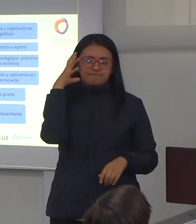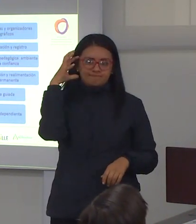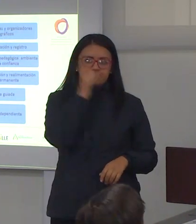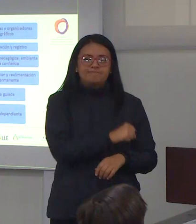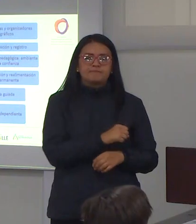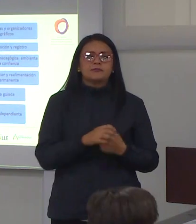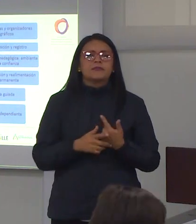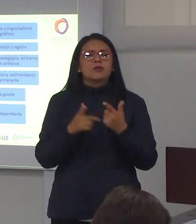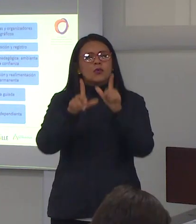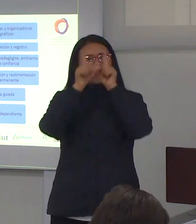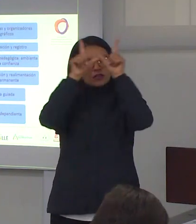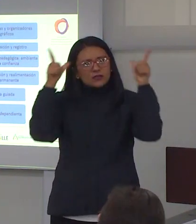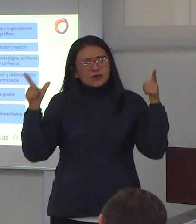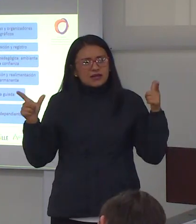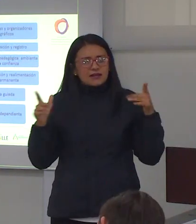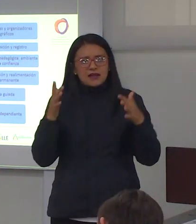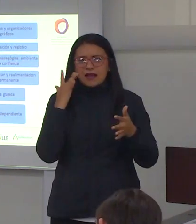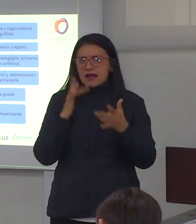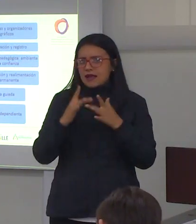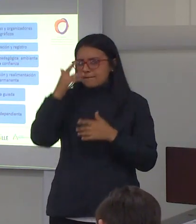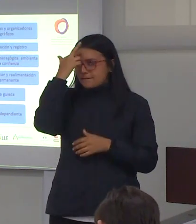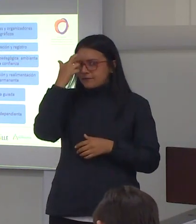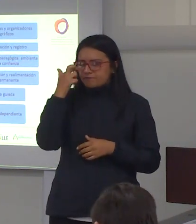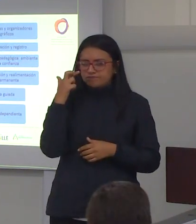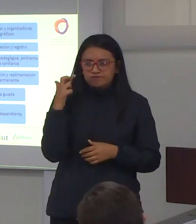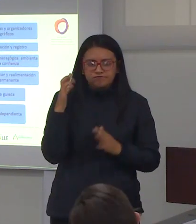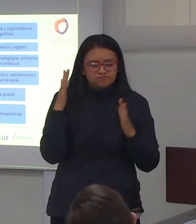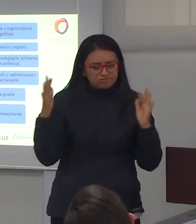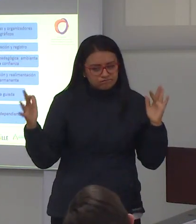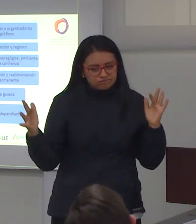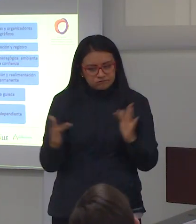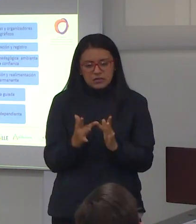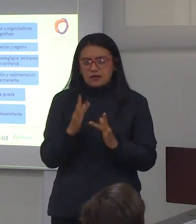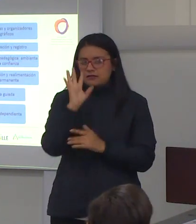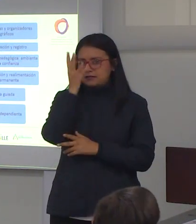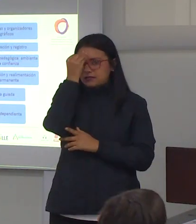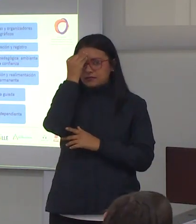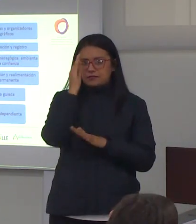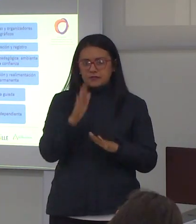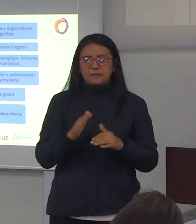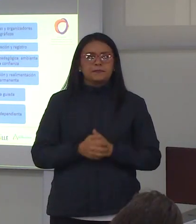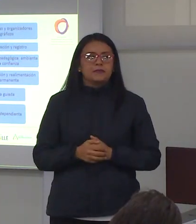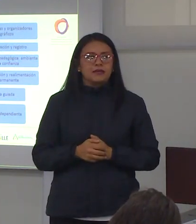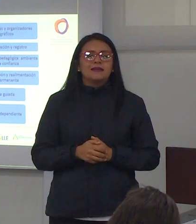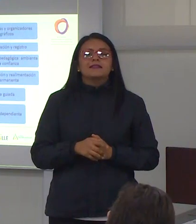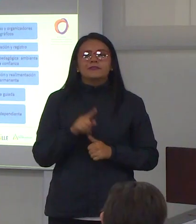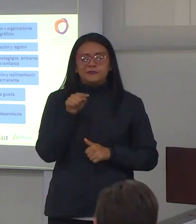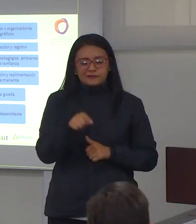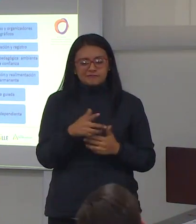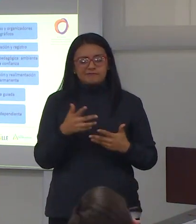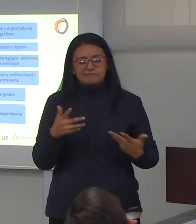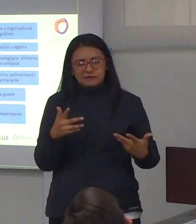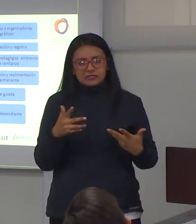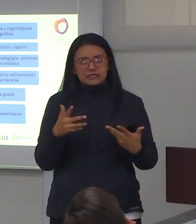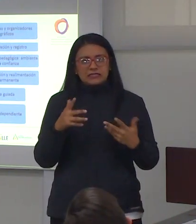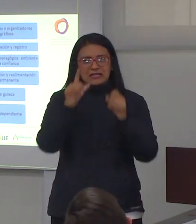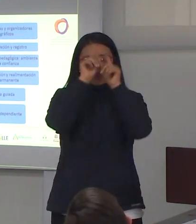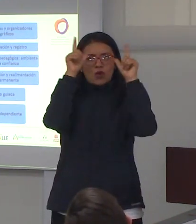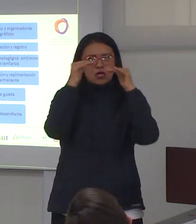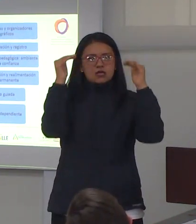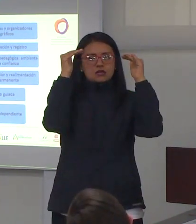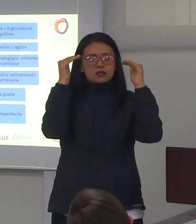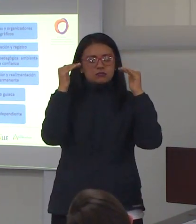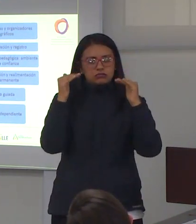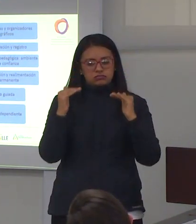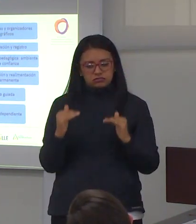que eran lenguajes muy profesionalizantes, que eran propios de la disciplina y entonces había que empezar a bajar los lenguajes.